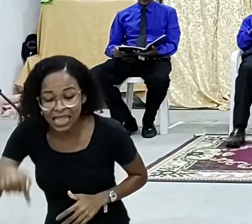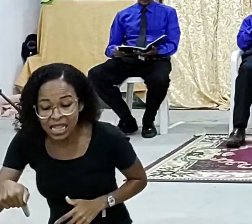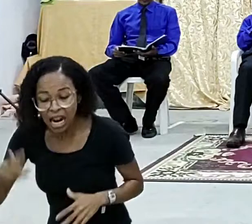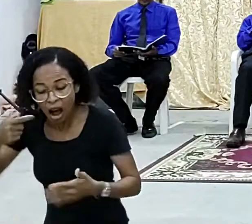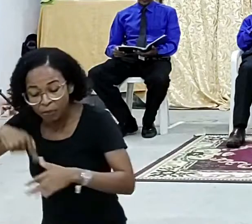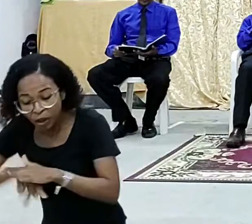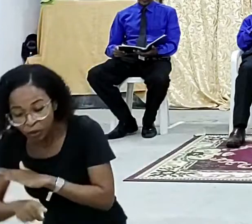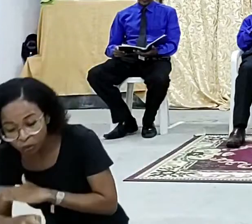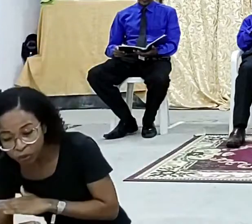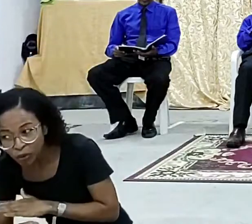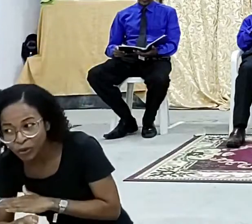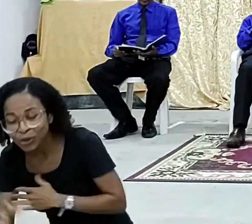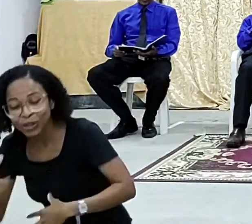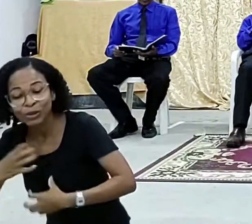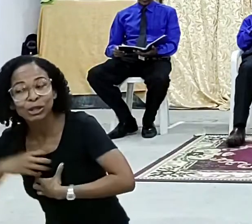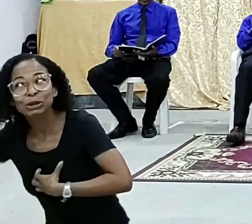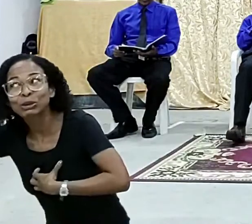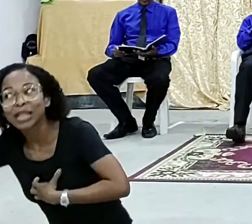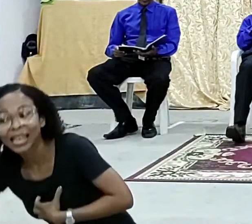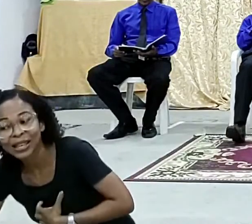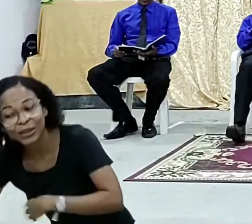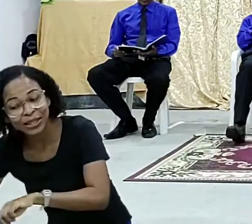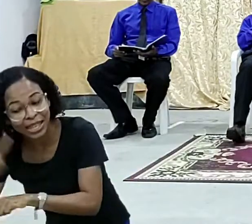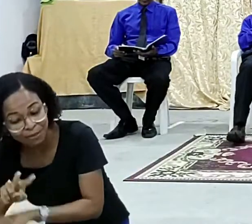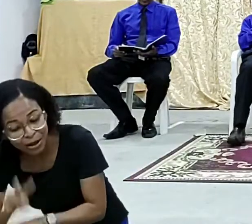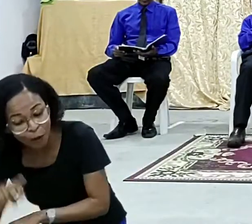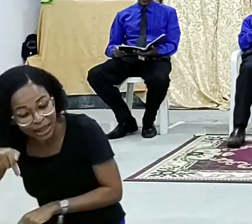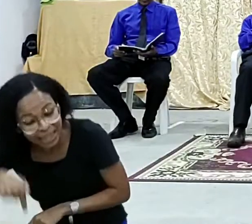Ele é todo poderoso para me guardar.